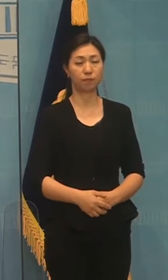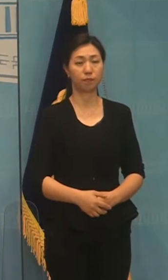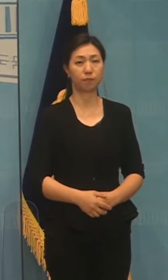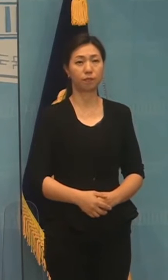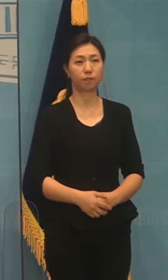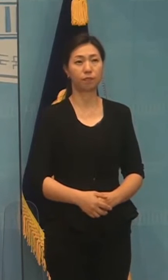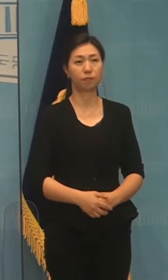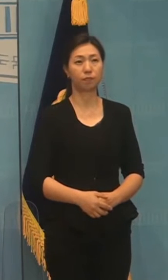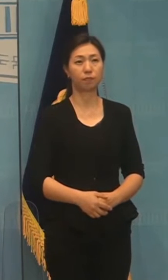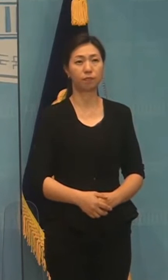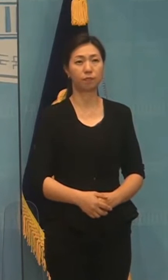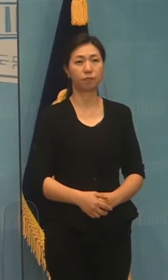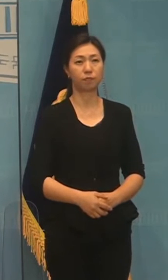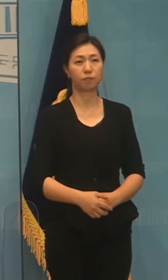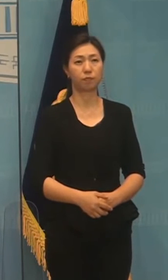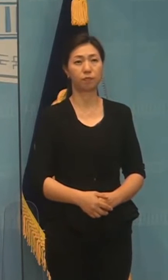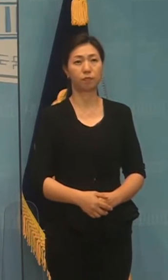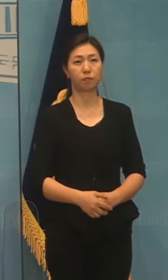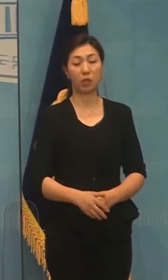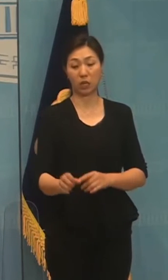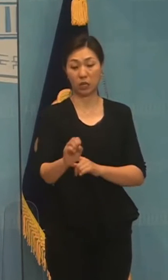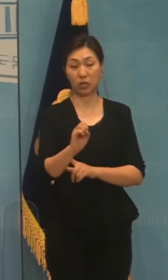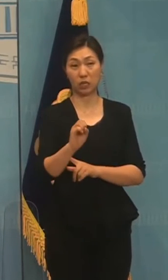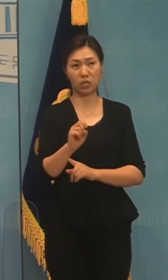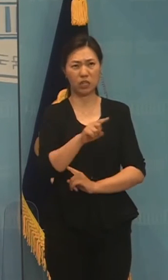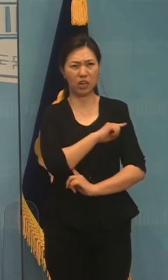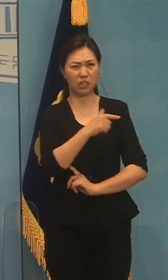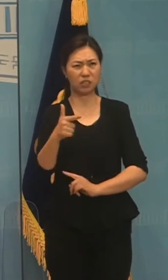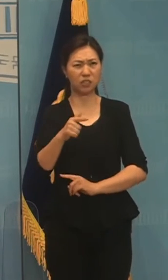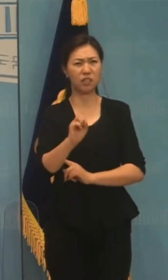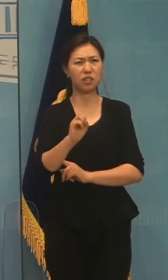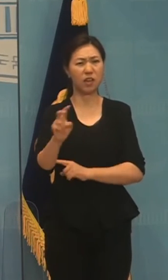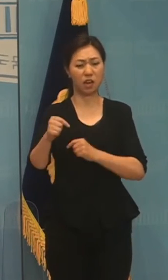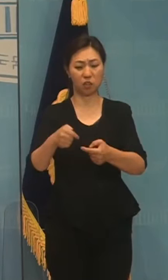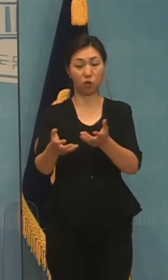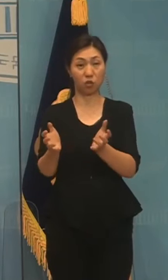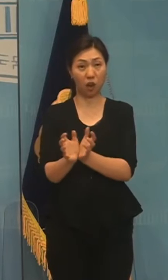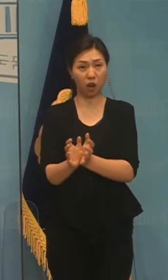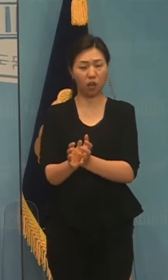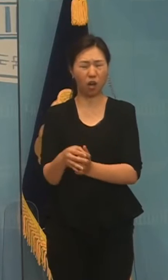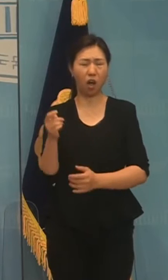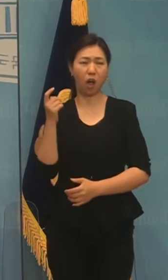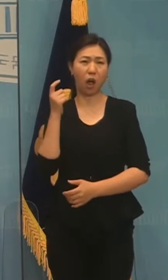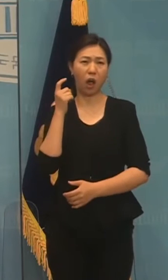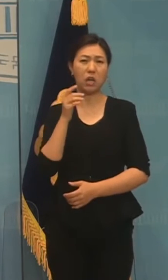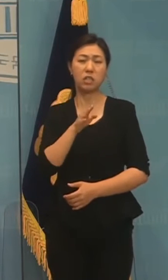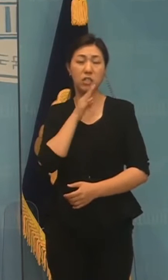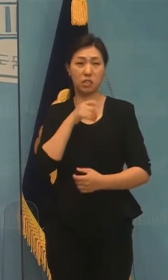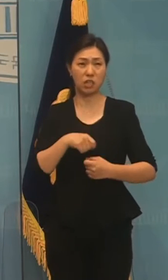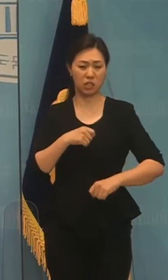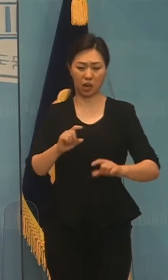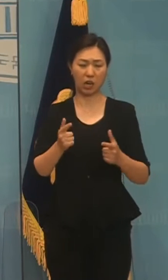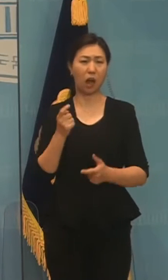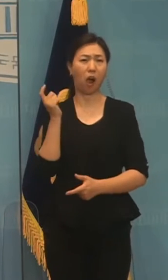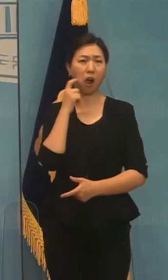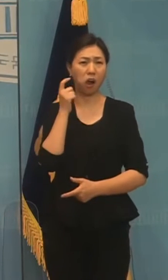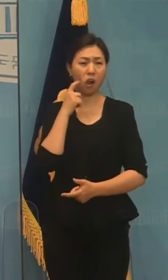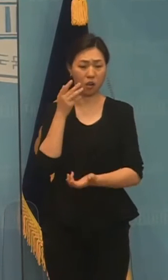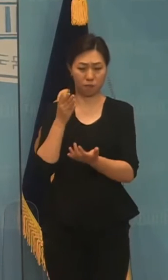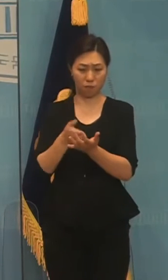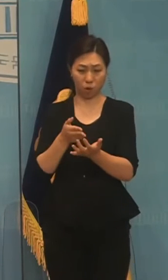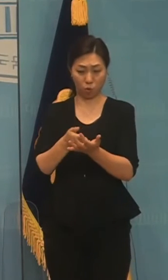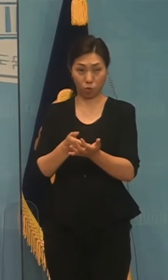진행했습니다. 제1야당 원내대표 연설에서 명명백백한 사실을 외면하고 이미 여러 차례